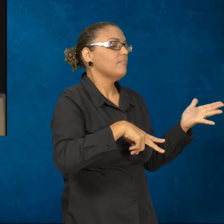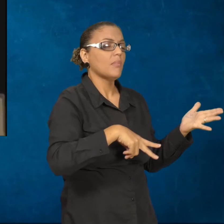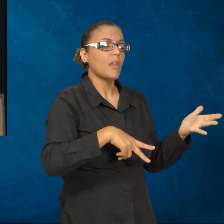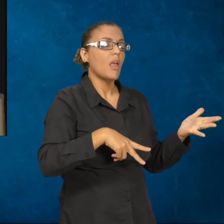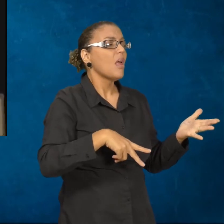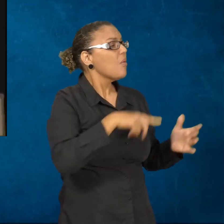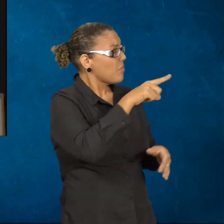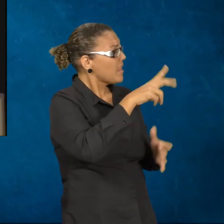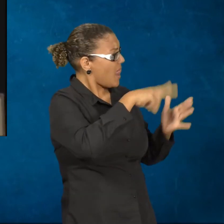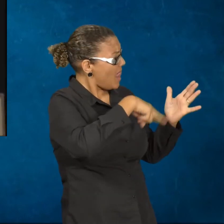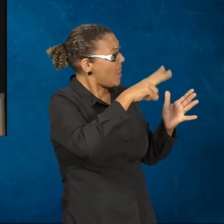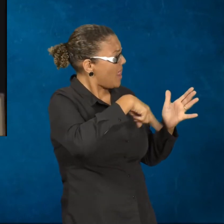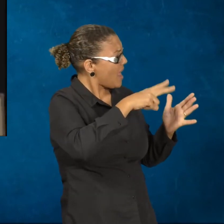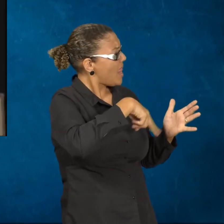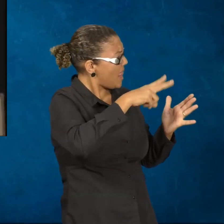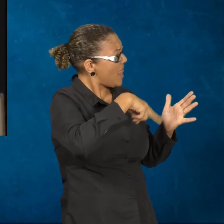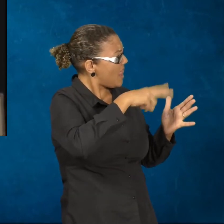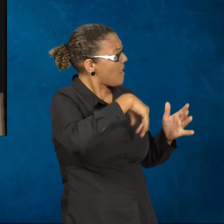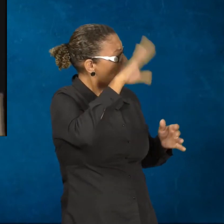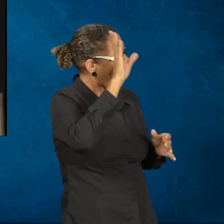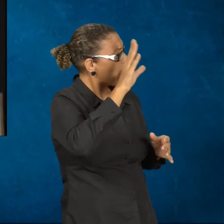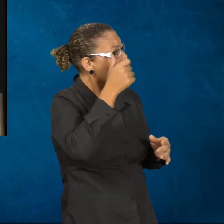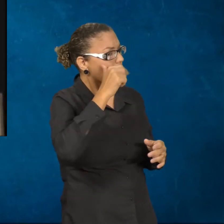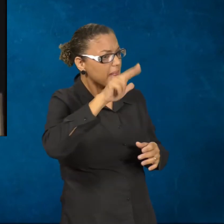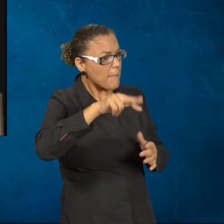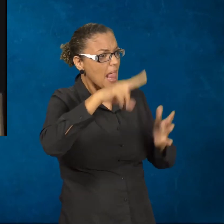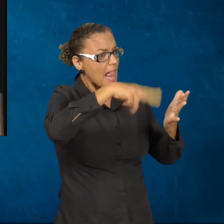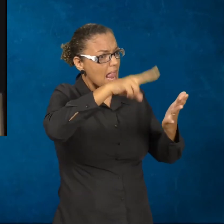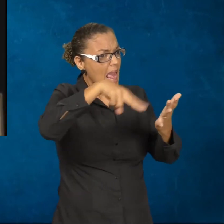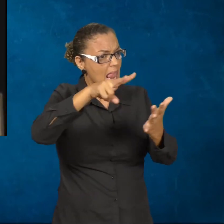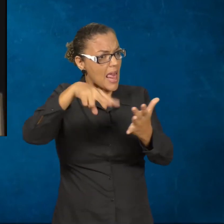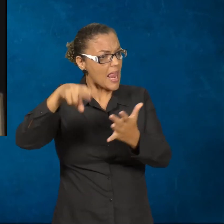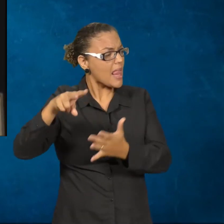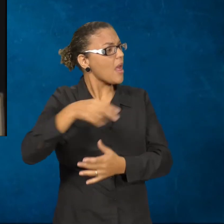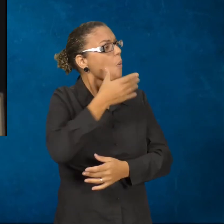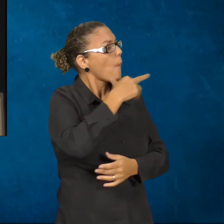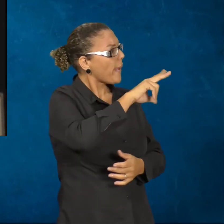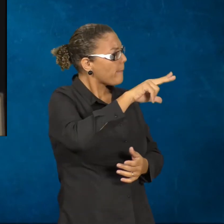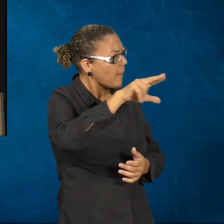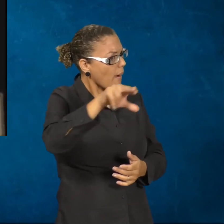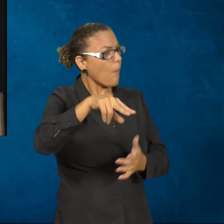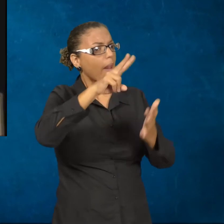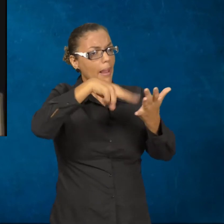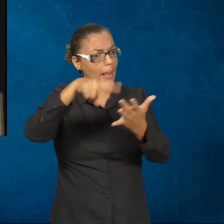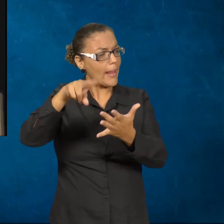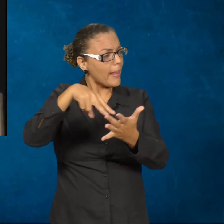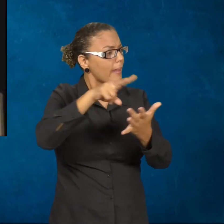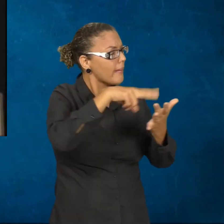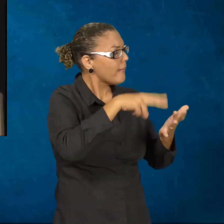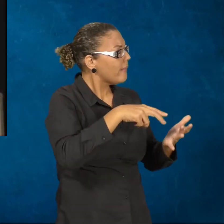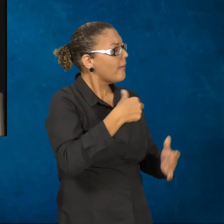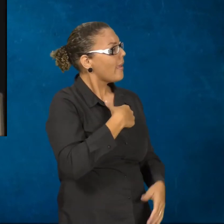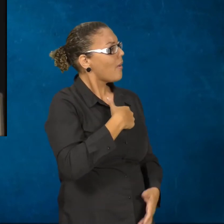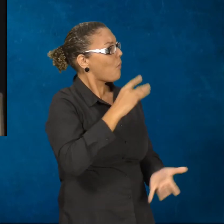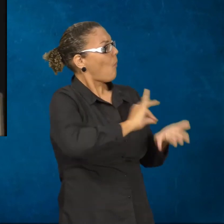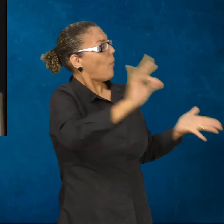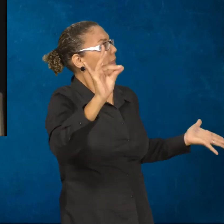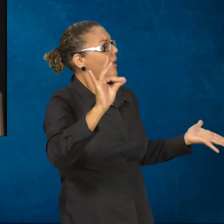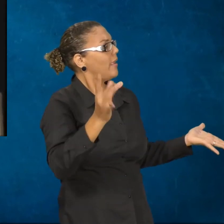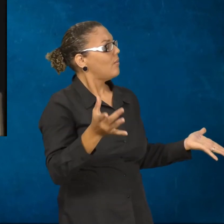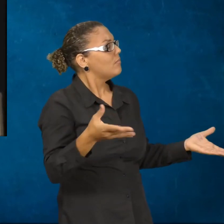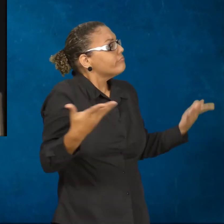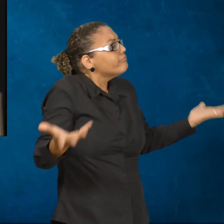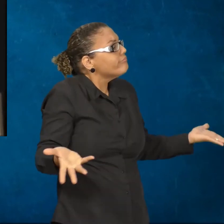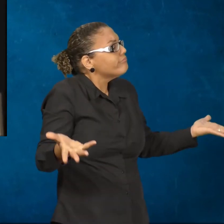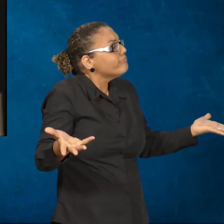muito. Todas as minhas irmãs lêem muito. Falei, todas as tuas irmãs lêem muito. Todos os meus irmãos também lêem muito, né, pai? Falei, todos os teus irmãos também lêem